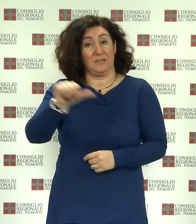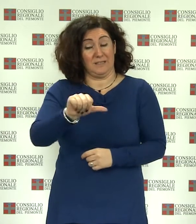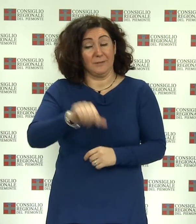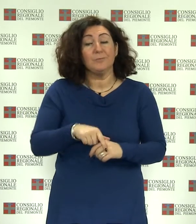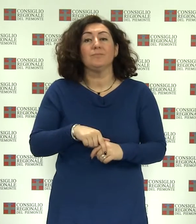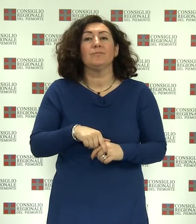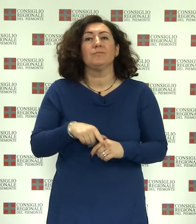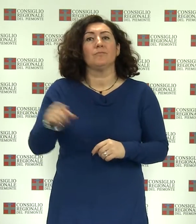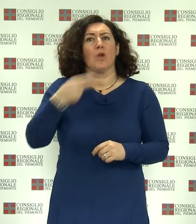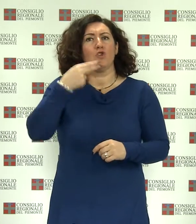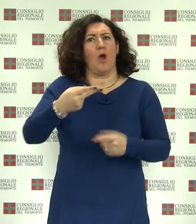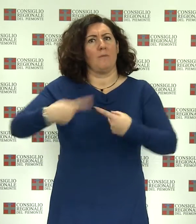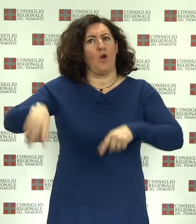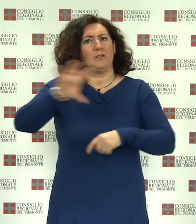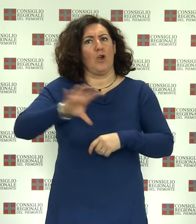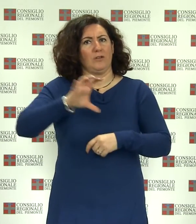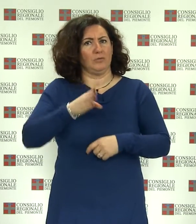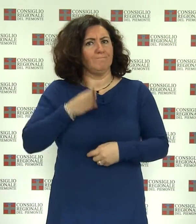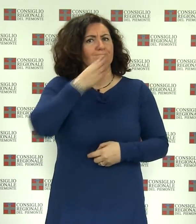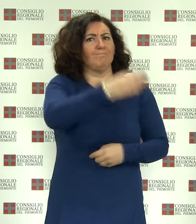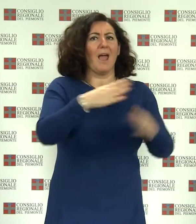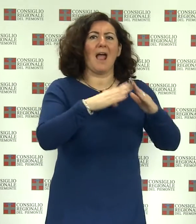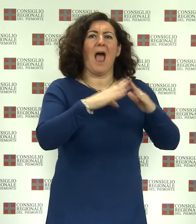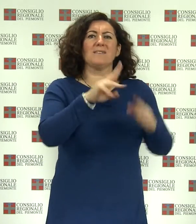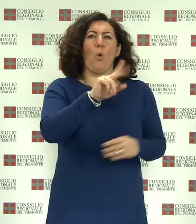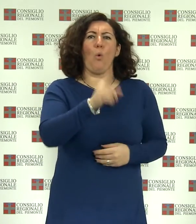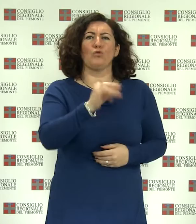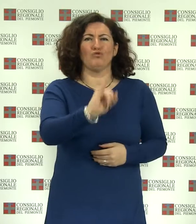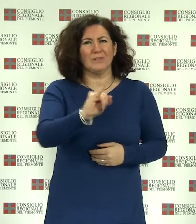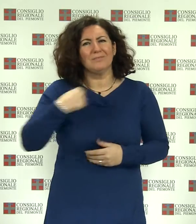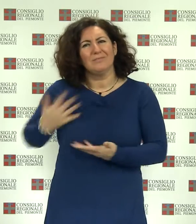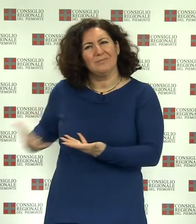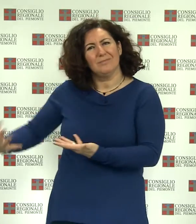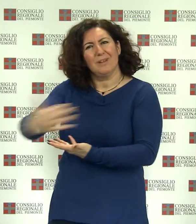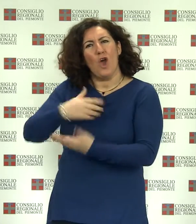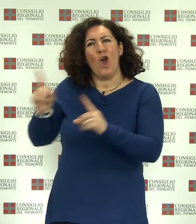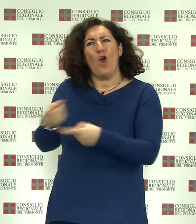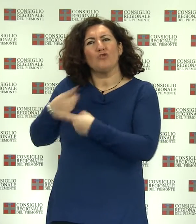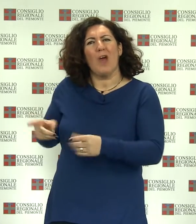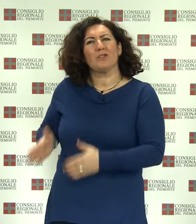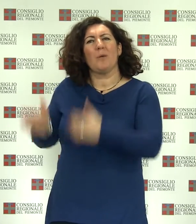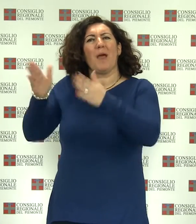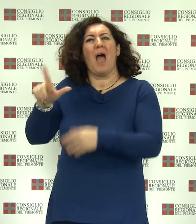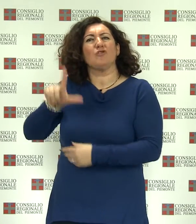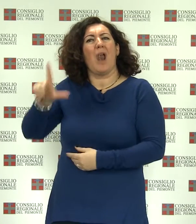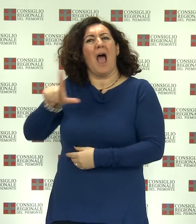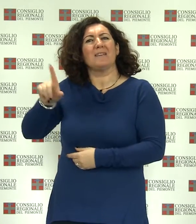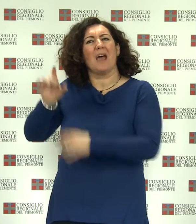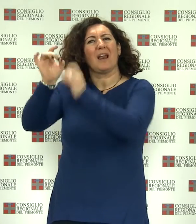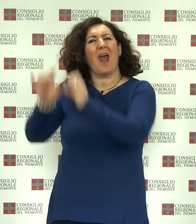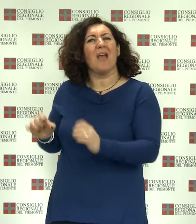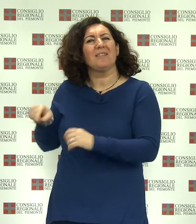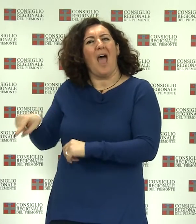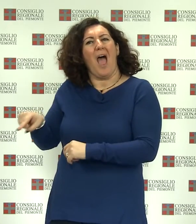ha consegnato ufficialmente a Casa Ugi il ricavato del concerto di beneficenza organizzato a Palazzo Lascaris nell'ambito della